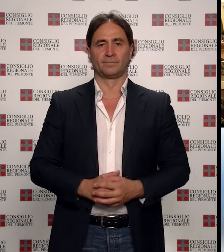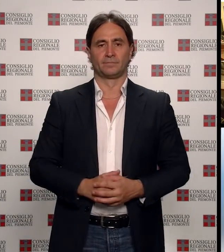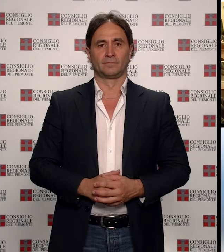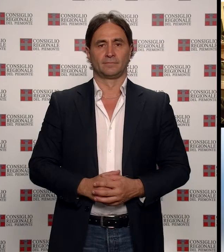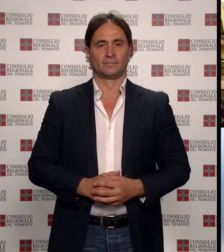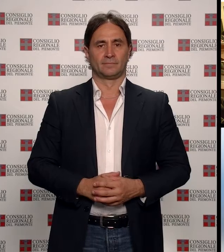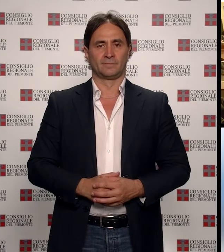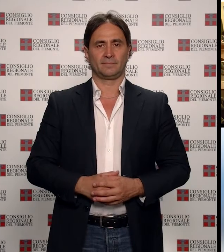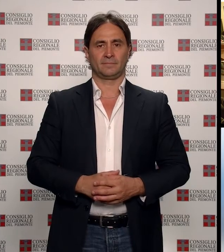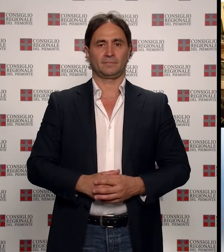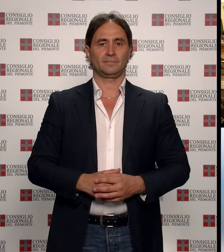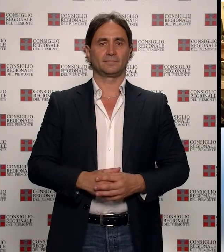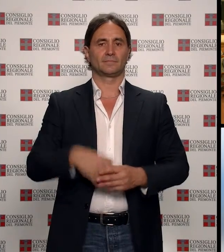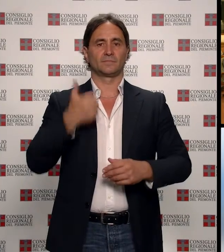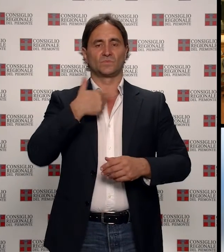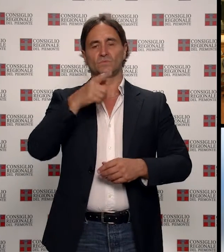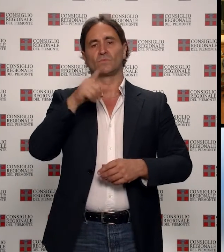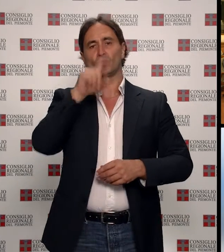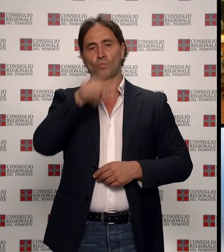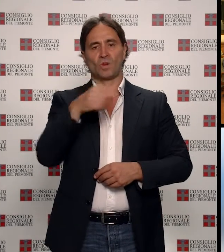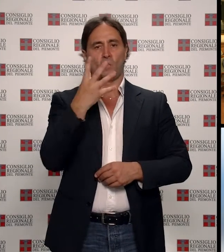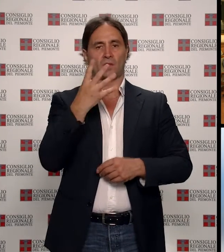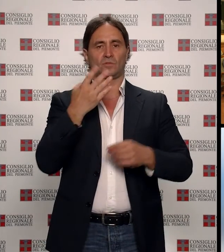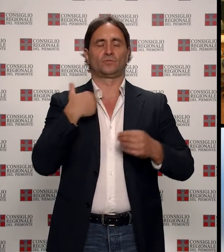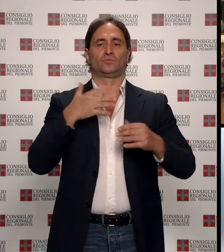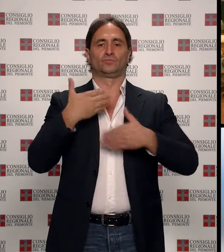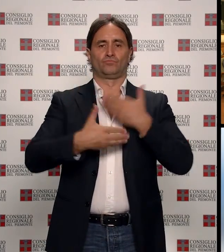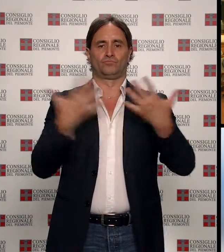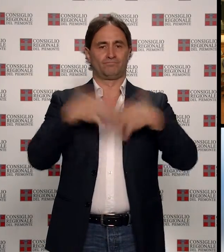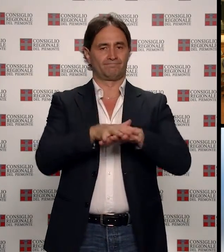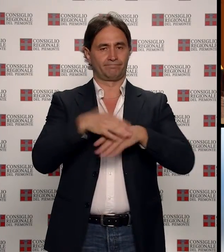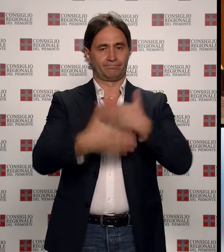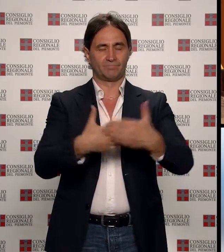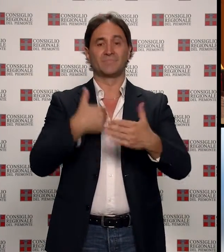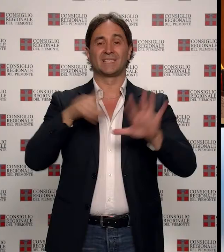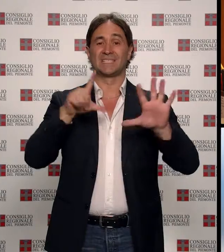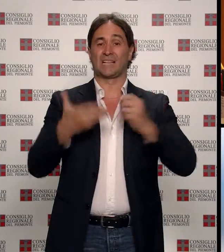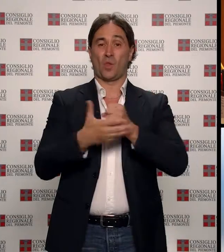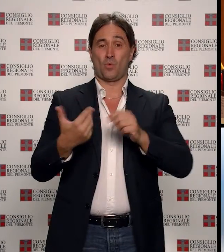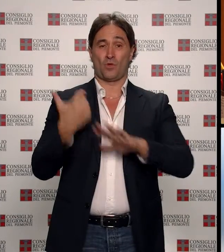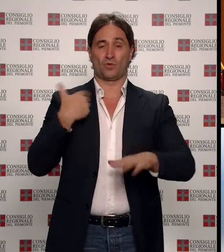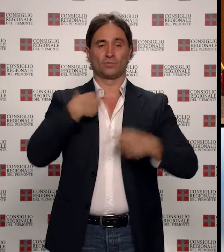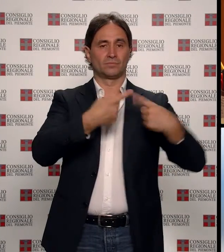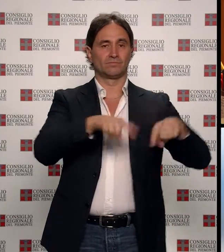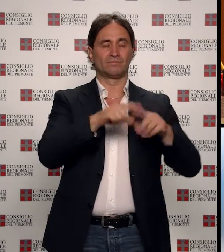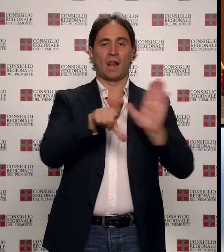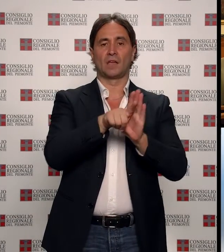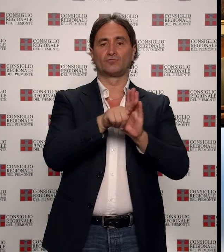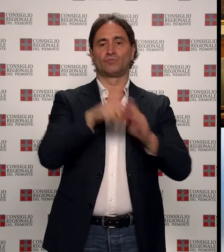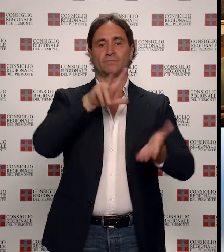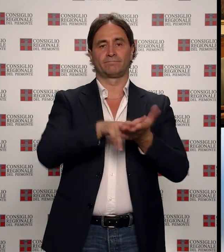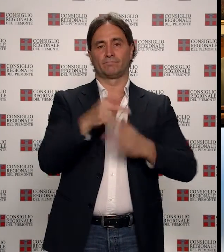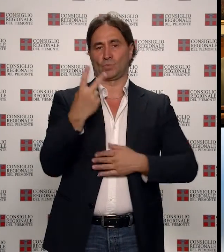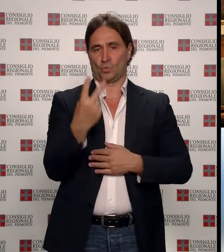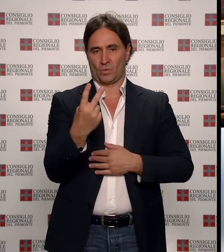Perfezionato l'iter per la fusione di quattro comuni in Piemonte. Nella seduta del 7 luglio il Consiglio ha approvato due leggi che istituiscono, dal 1